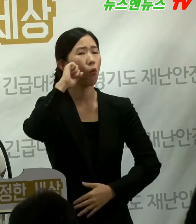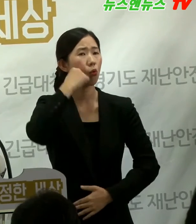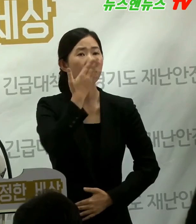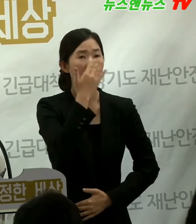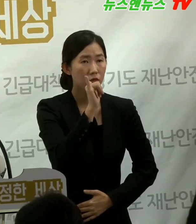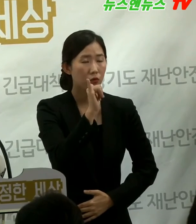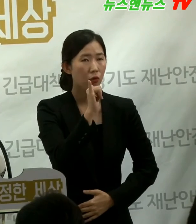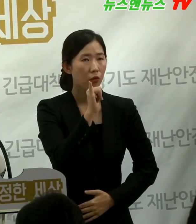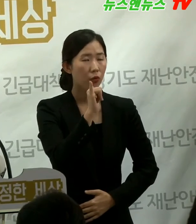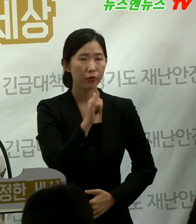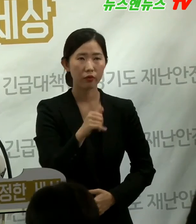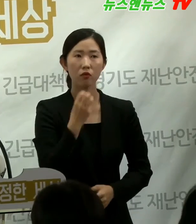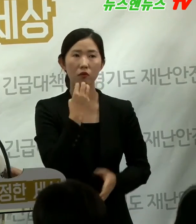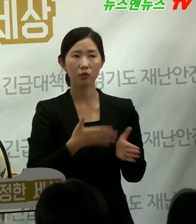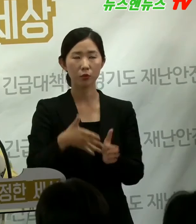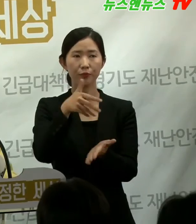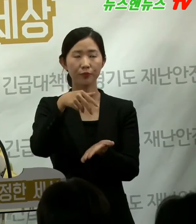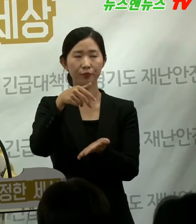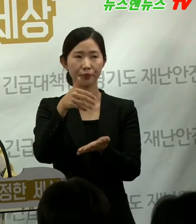대해서 어떻게 생각하십니까?